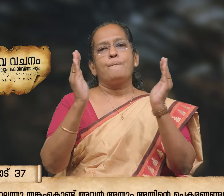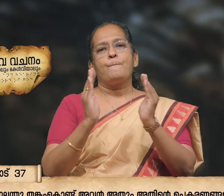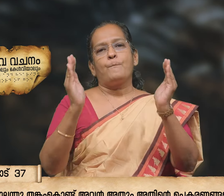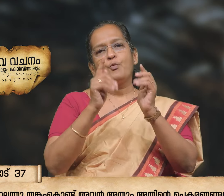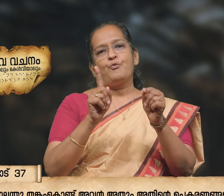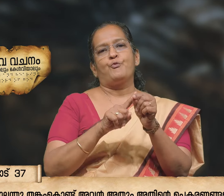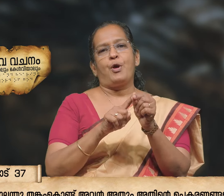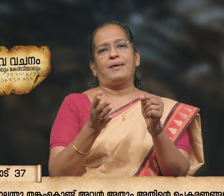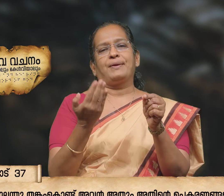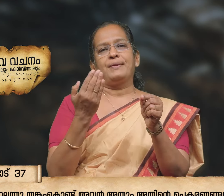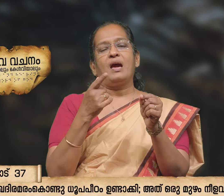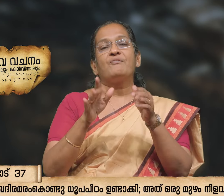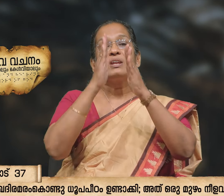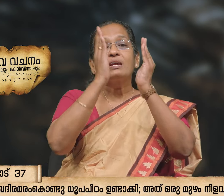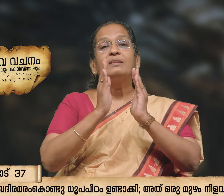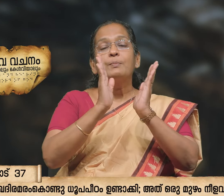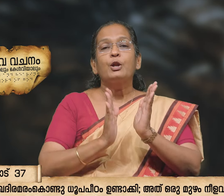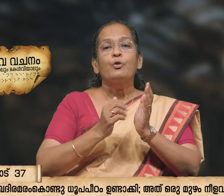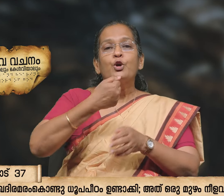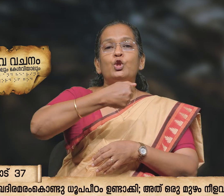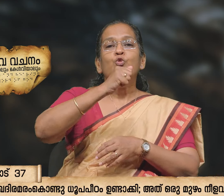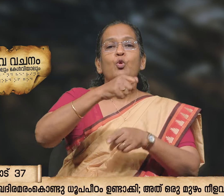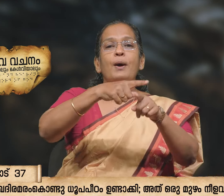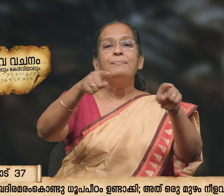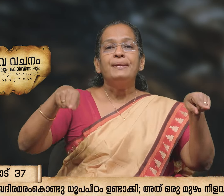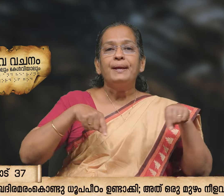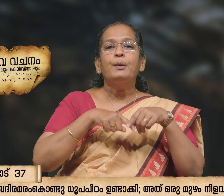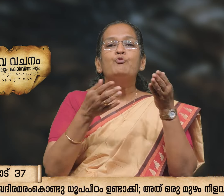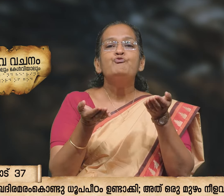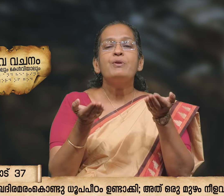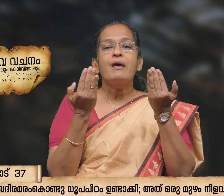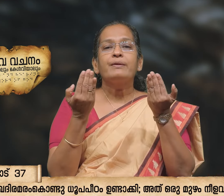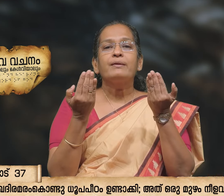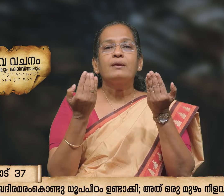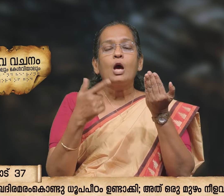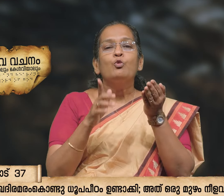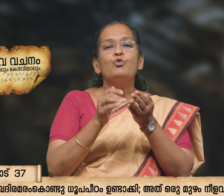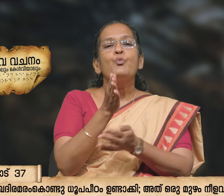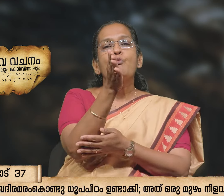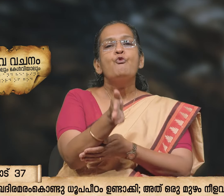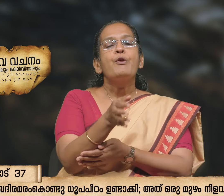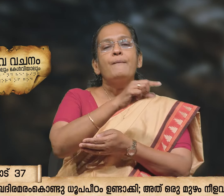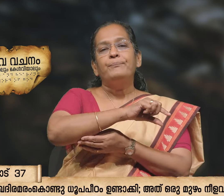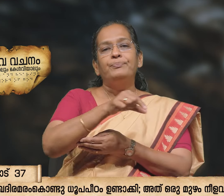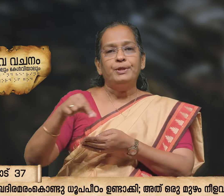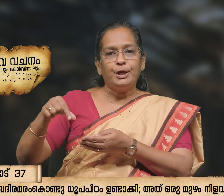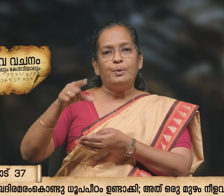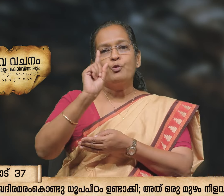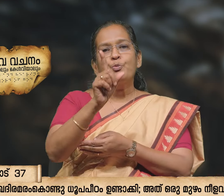ഉപകരണങ്ങളൊക്കെയും ഉണ്ടാക്കി. അവൻ ഖദിരമരം കൊണ്ട് ധൂപപീഠം ഉണ്ടാക്കി. അത് 1 മുഴം നീളവും 1 മുഴം